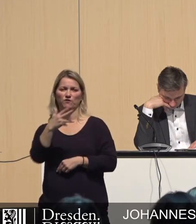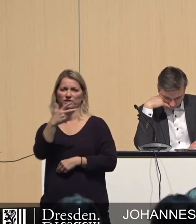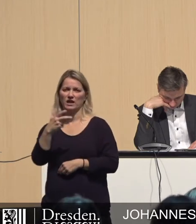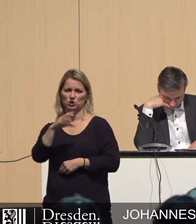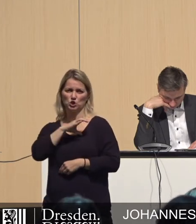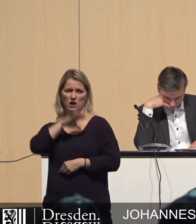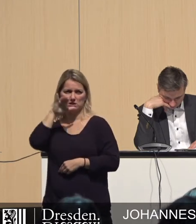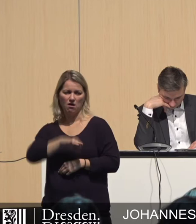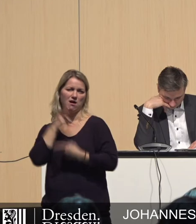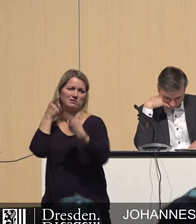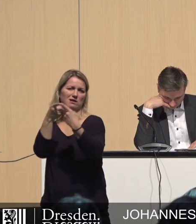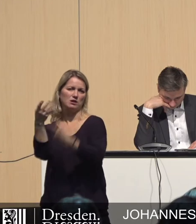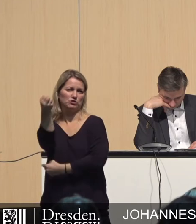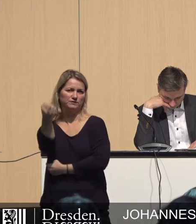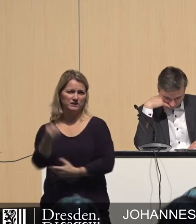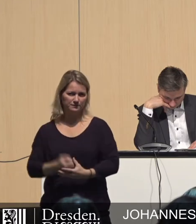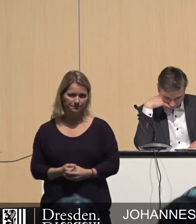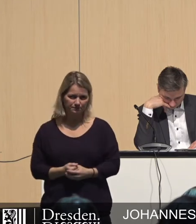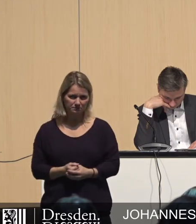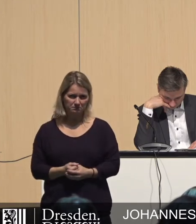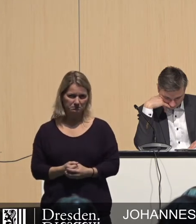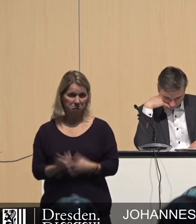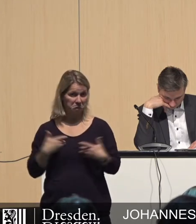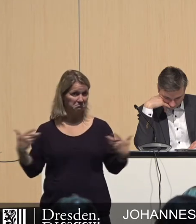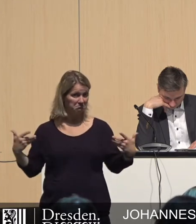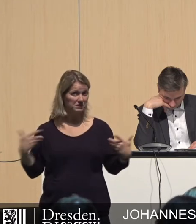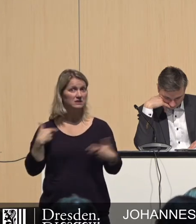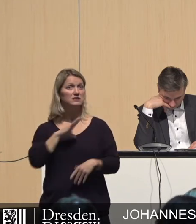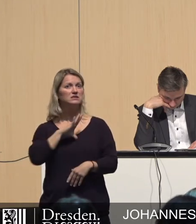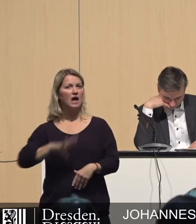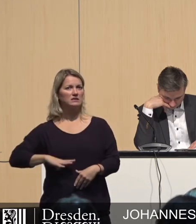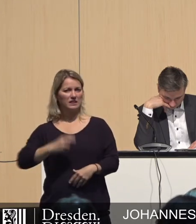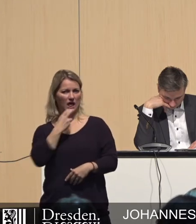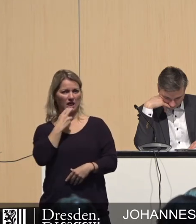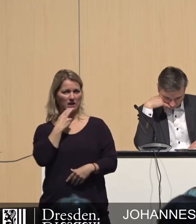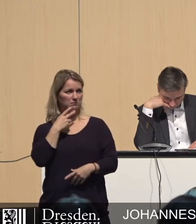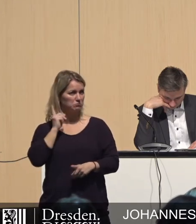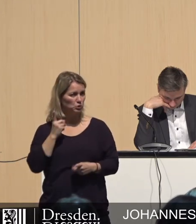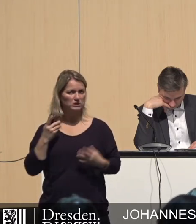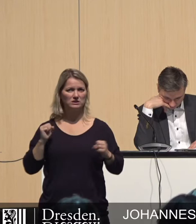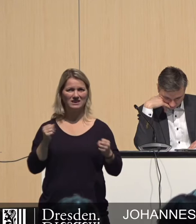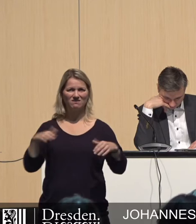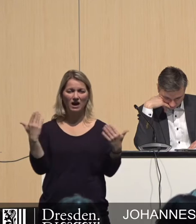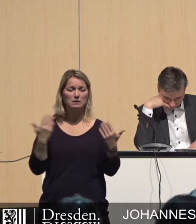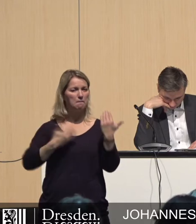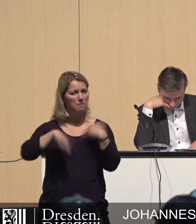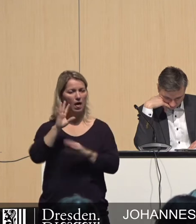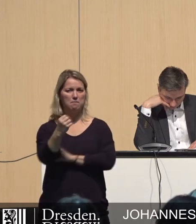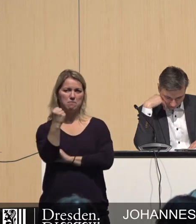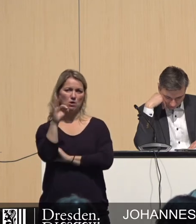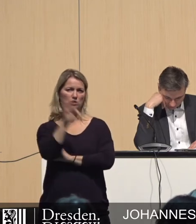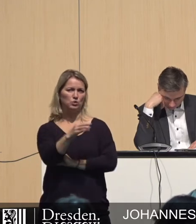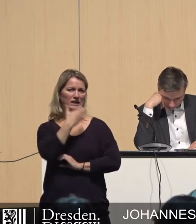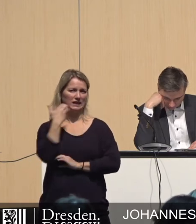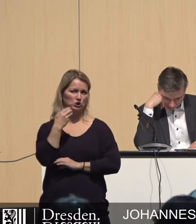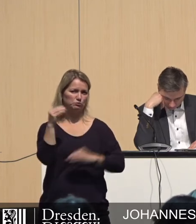ans Ziel zu kommen. Was können, was sollten wir tun als Sachsen Energie? Wir brauchen weitere Power-to-Heat-Speicher. Wir